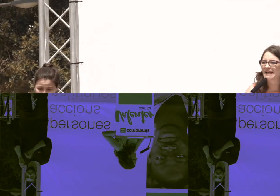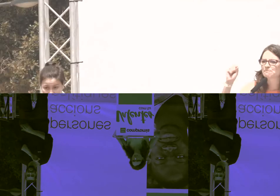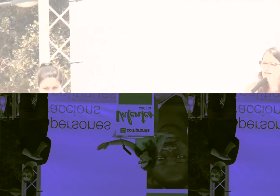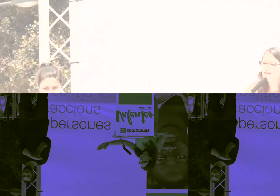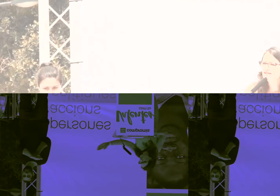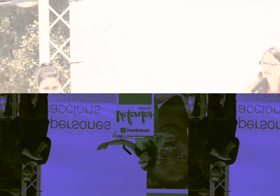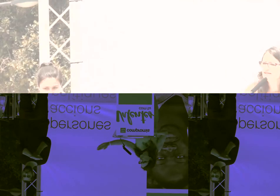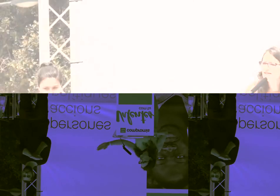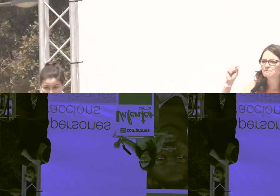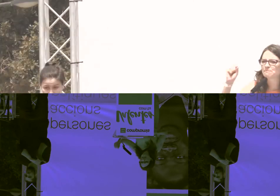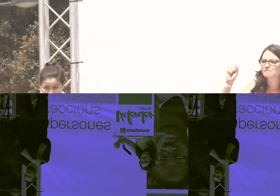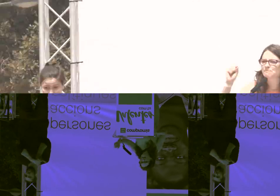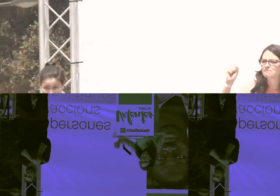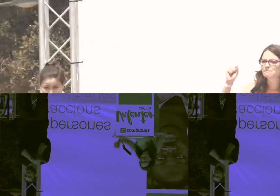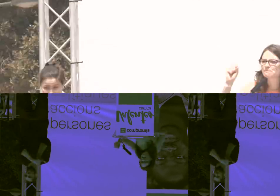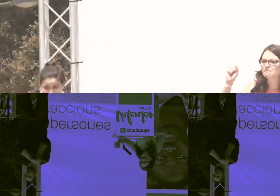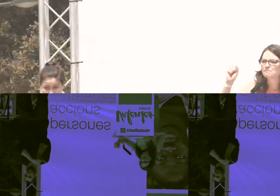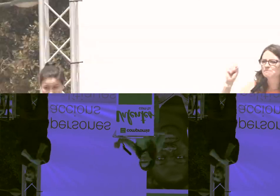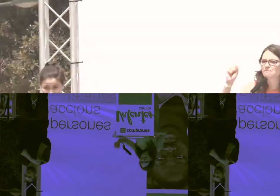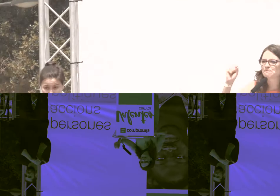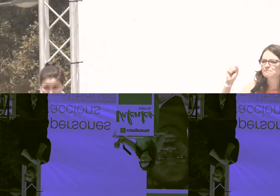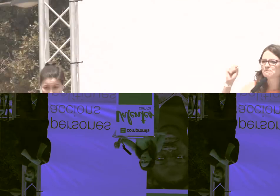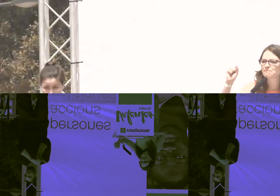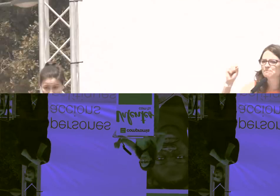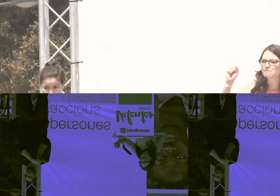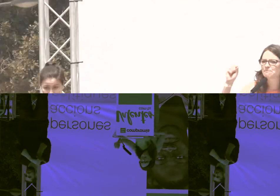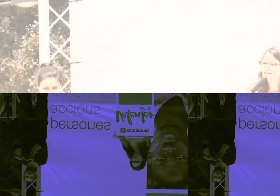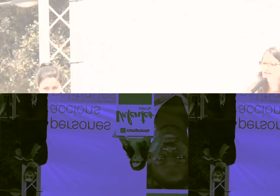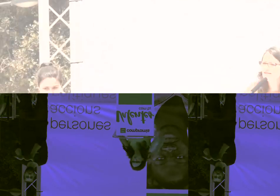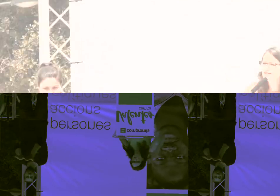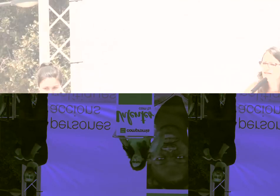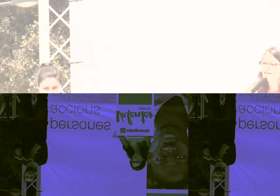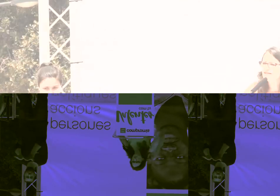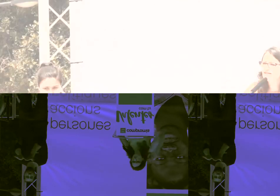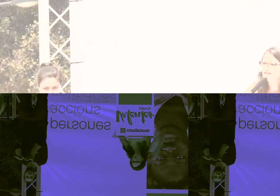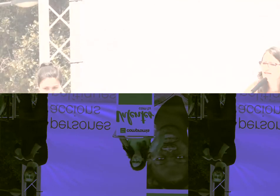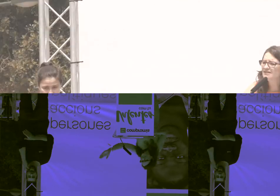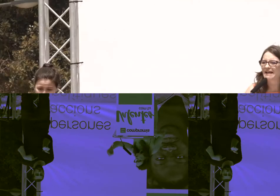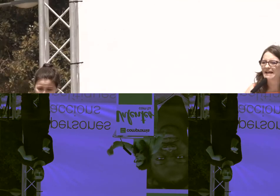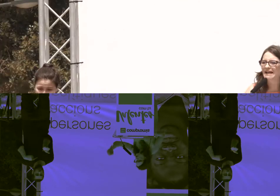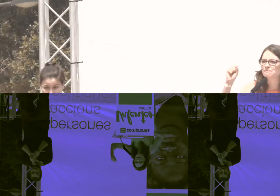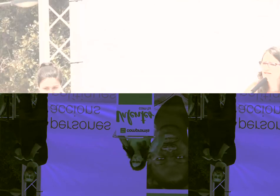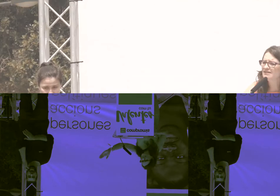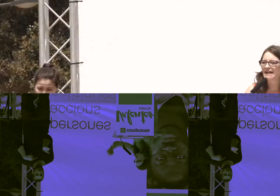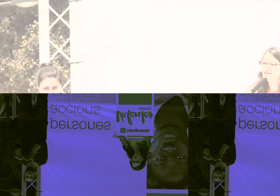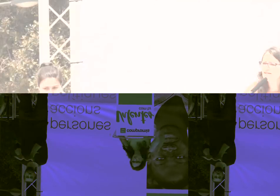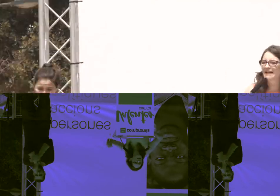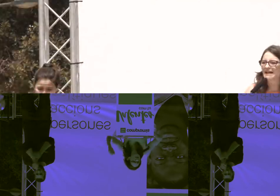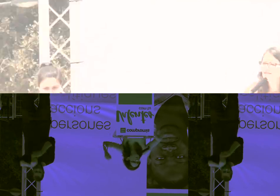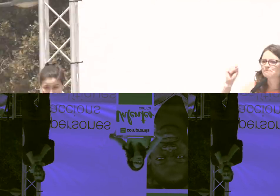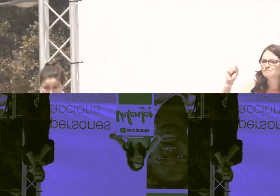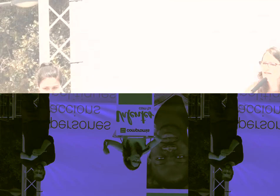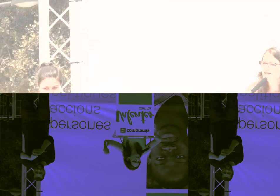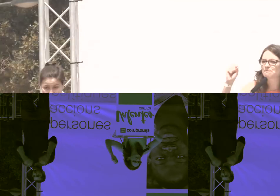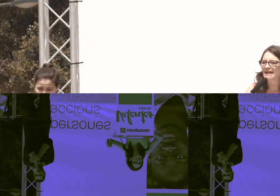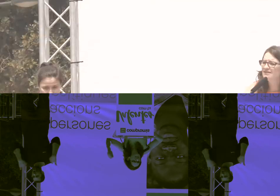i a tota la seva parentela. Hem de fer fora els que han instal·lat la corrupció en les institucions, en la mèdula. Hem de fer fora els que